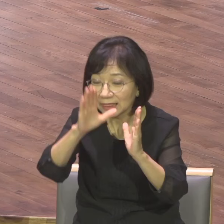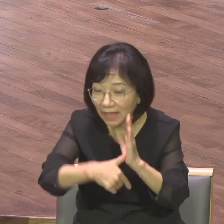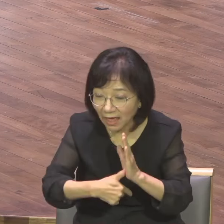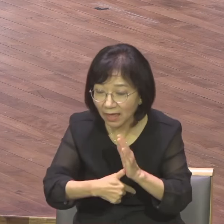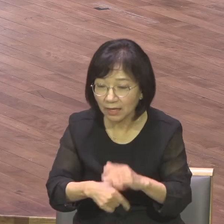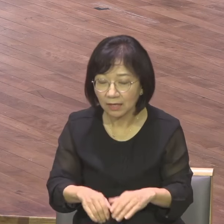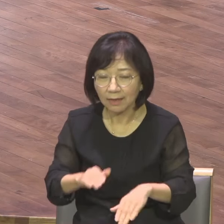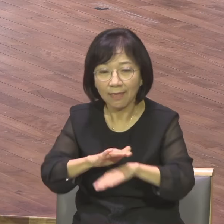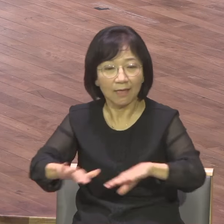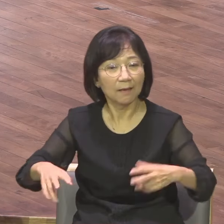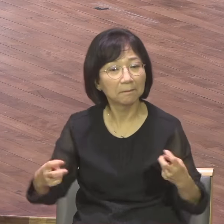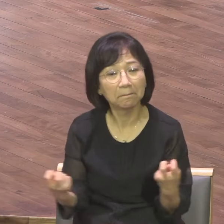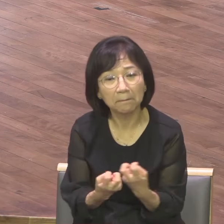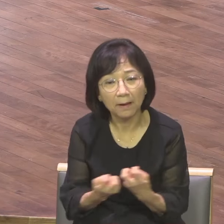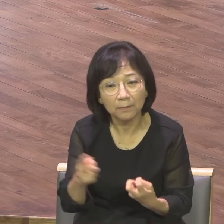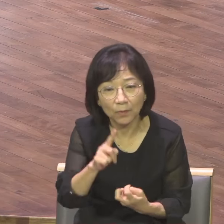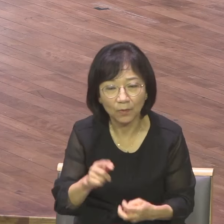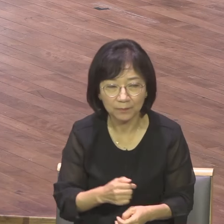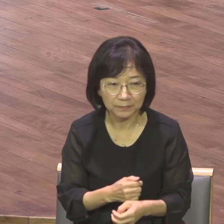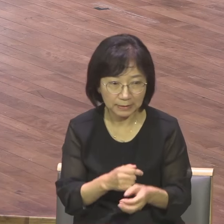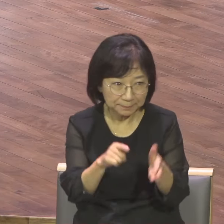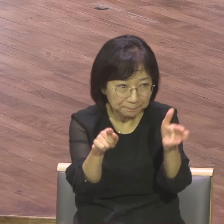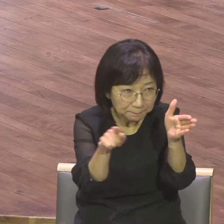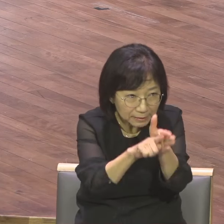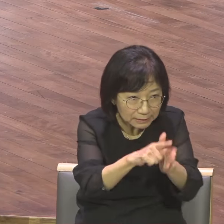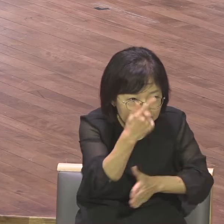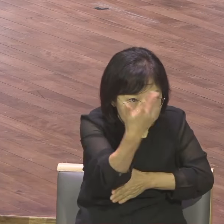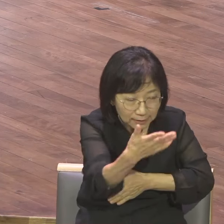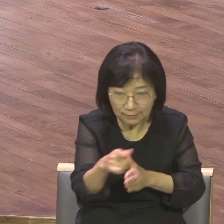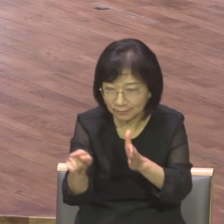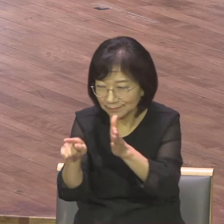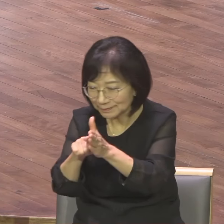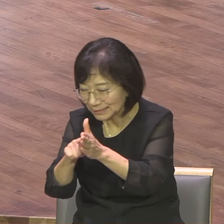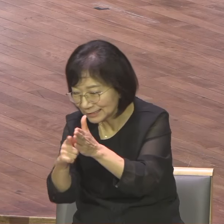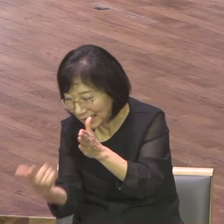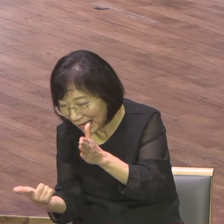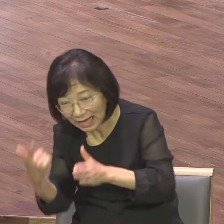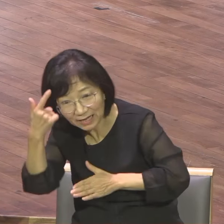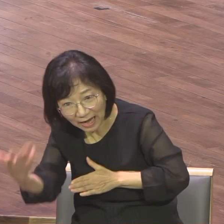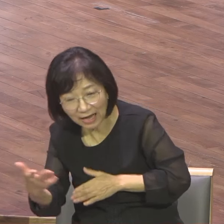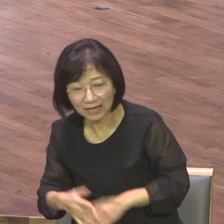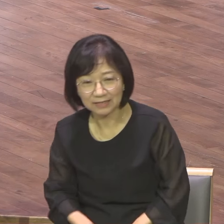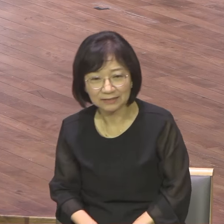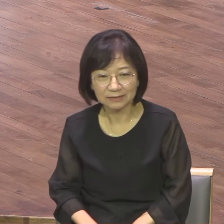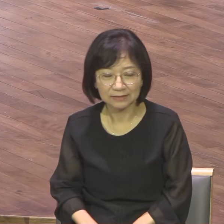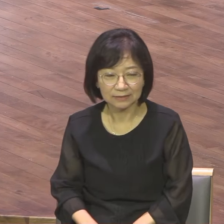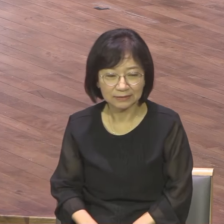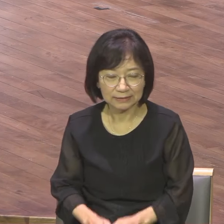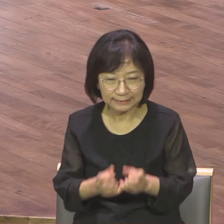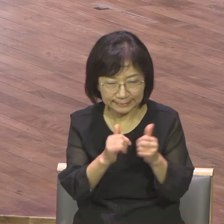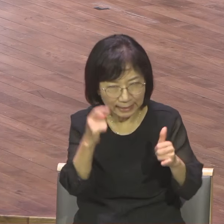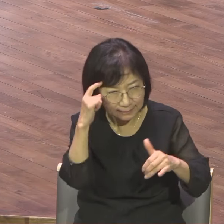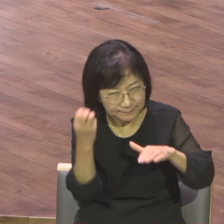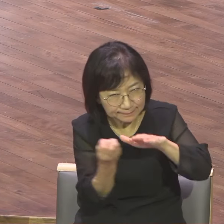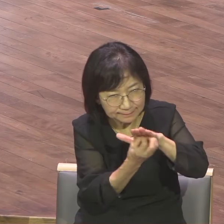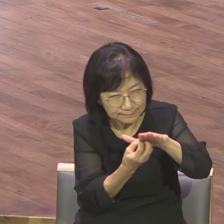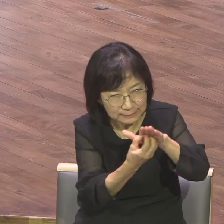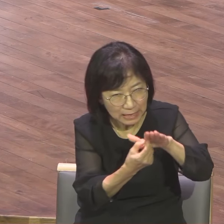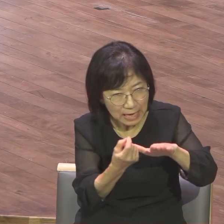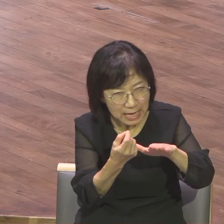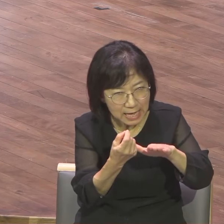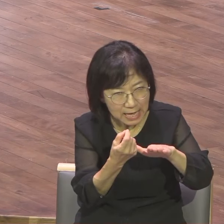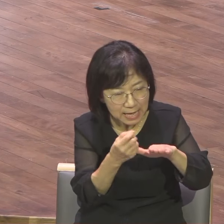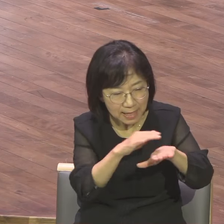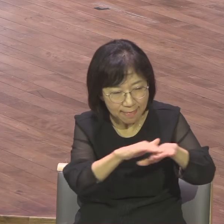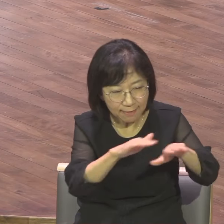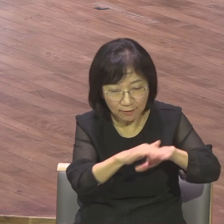믿음의 대처냐 아니면 불신앙인 인본주의적 대처냐. 믿음의 대처는요,